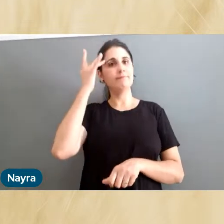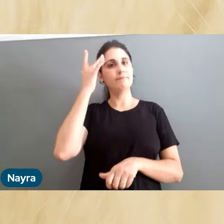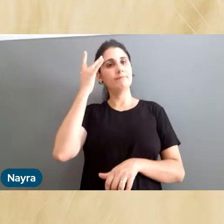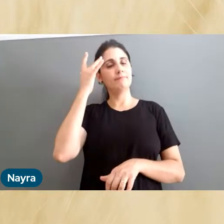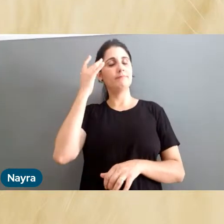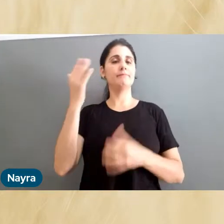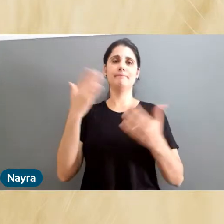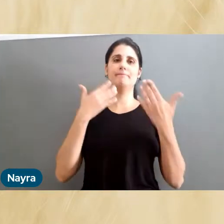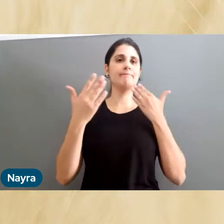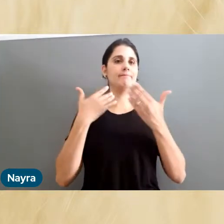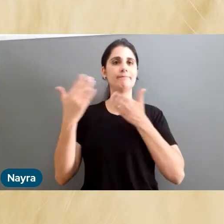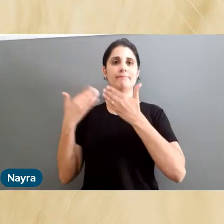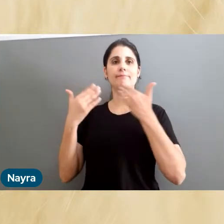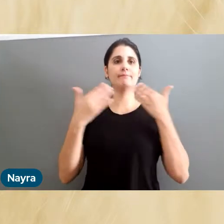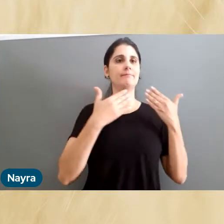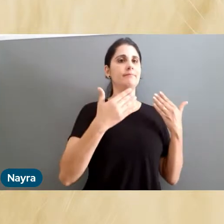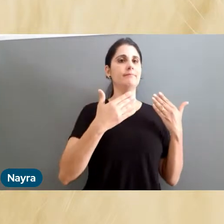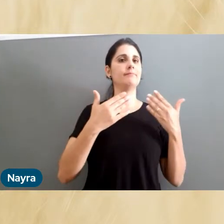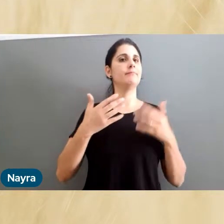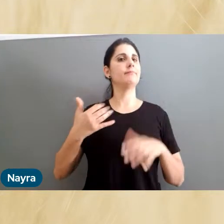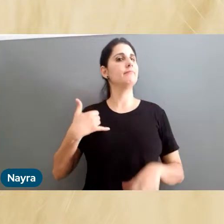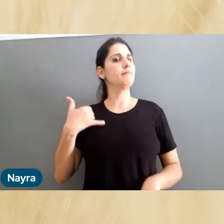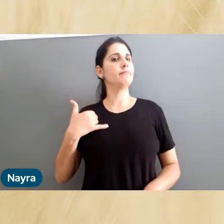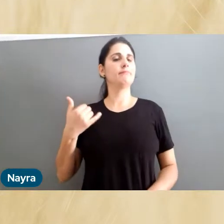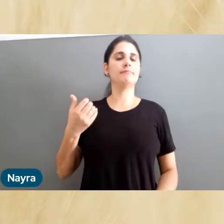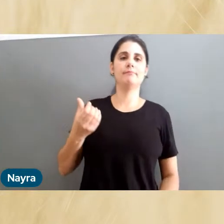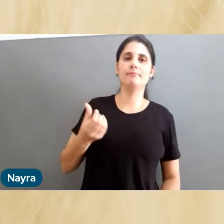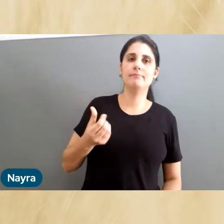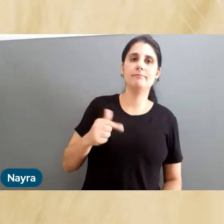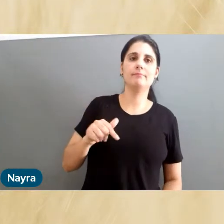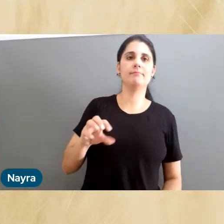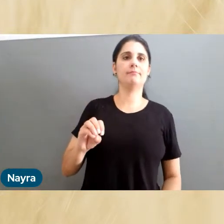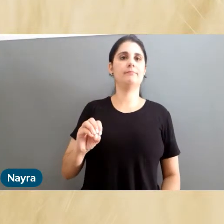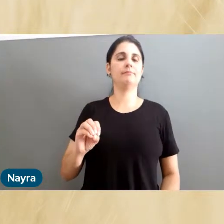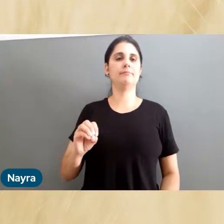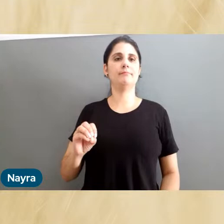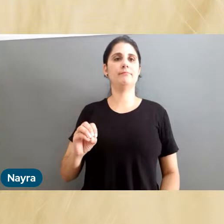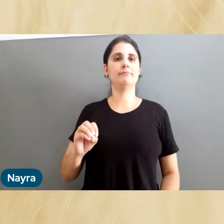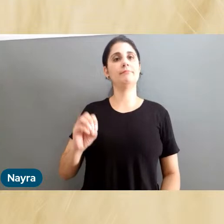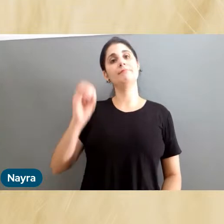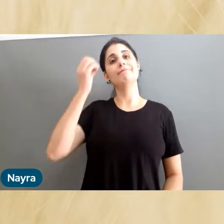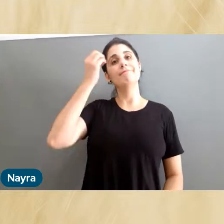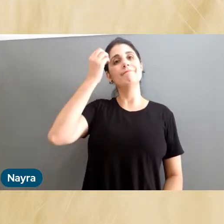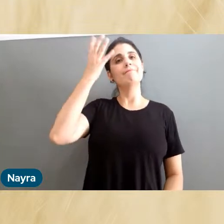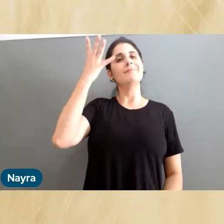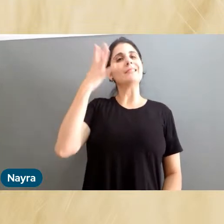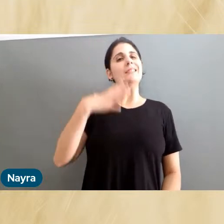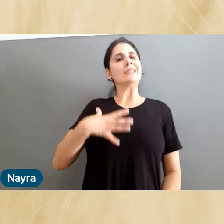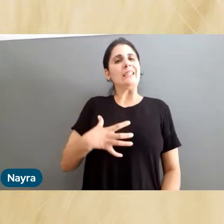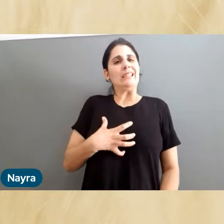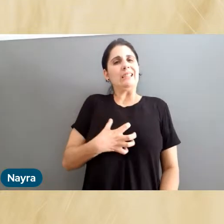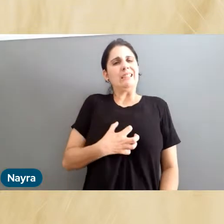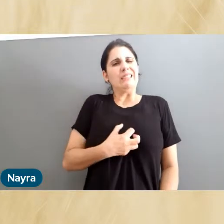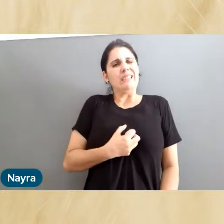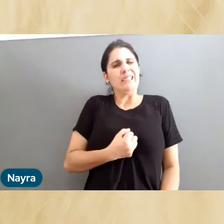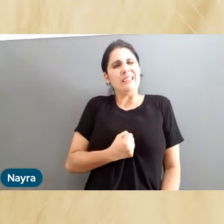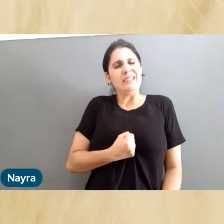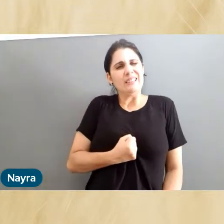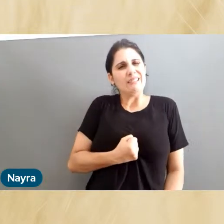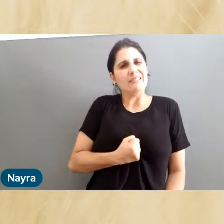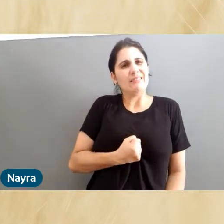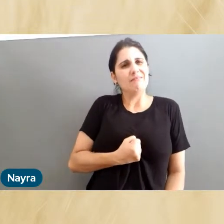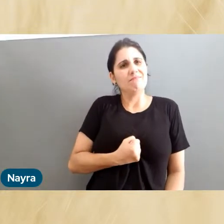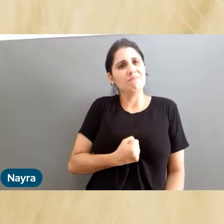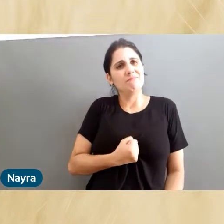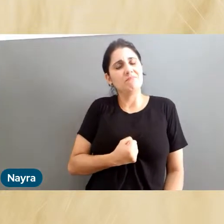converso que estão na casa dos seus 70 anos e ainda se lembram com amargor, com rancor, daquilo que aconteceu